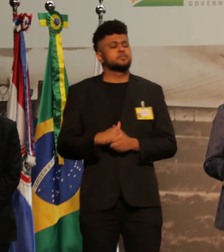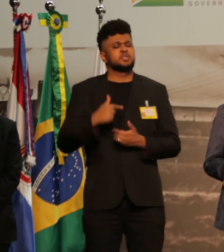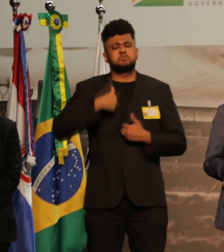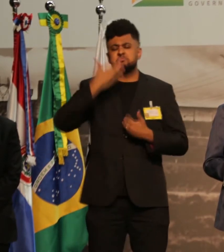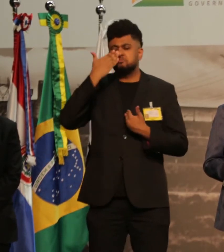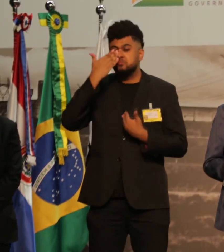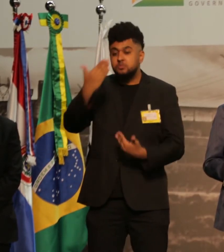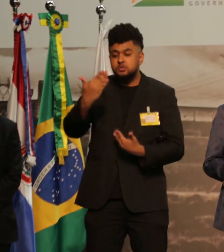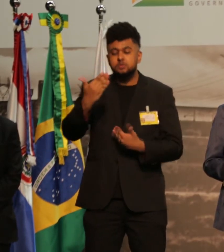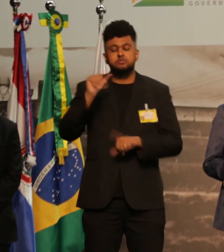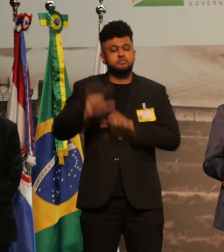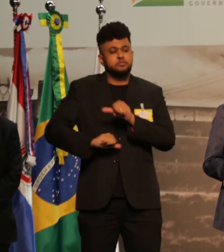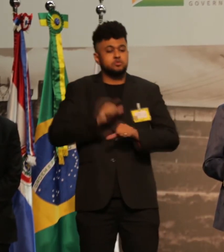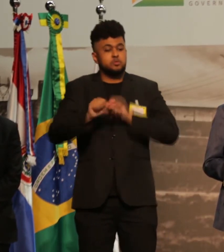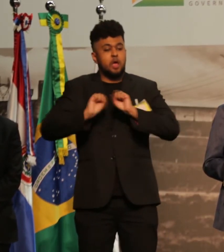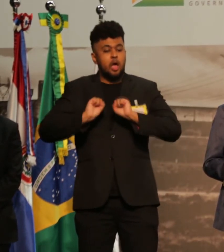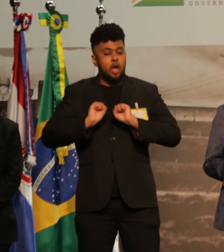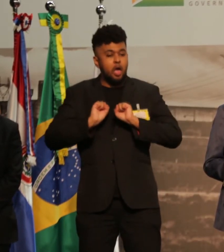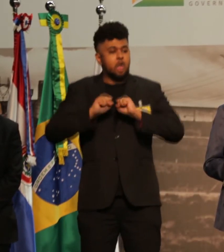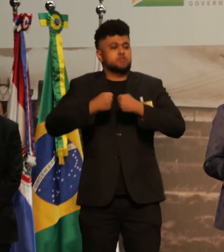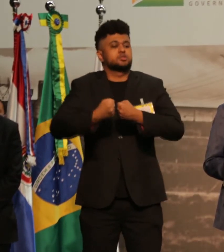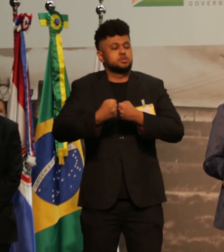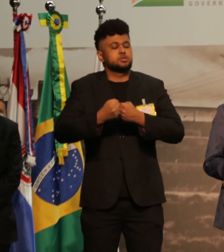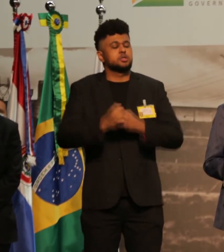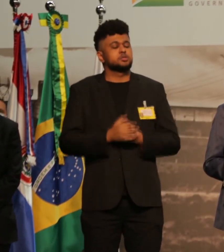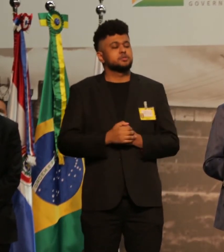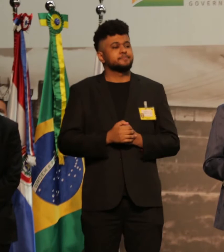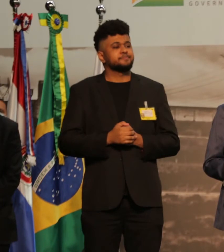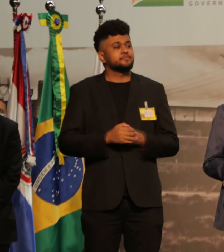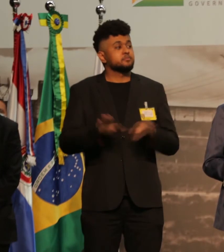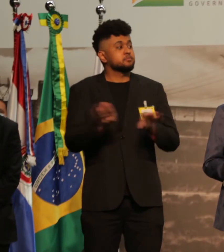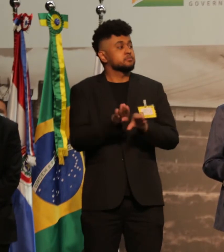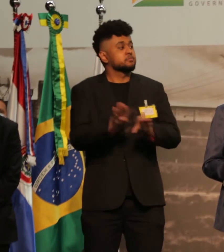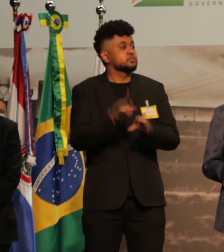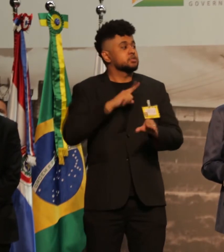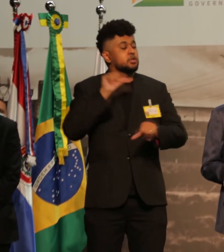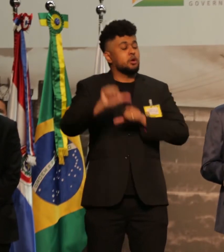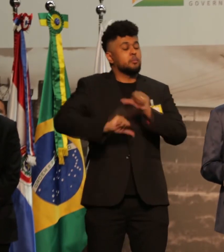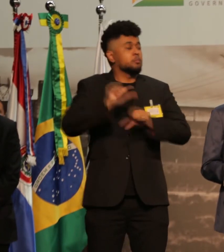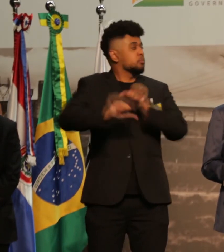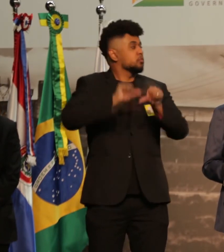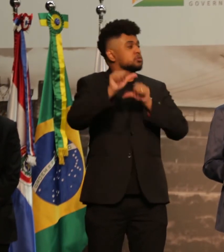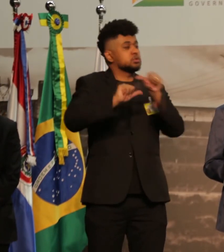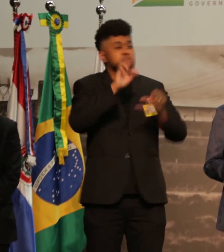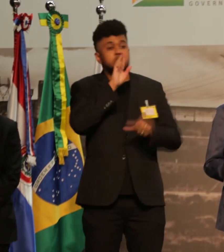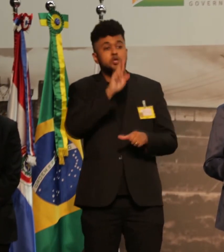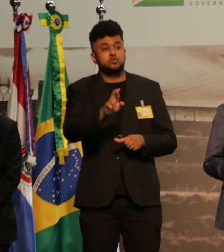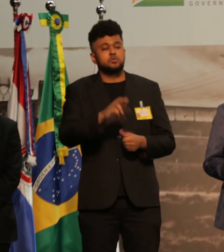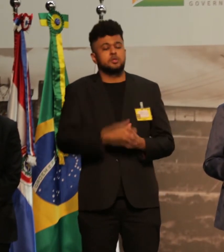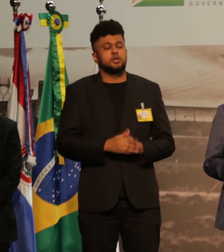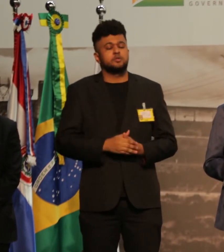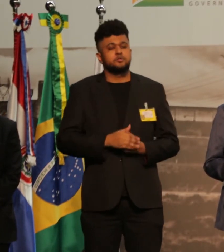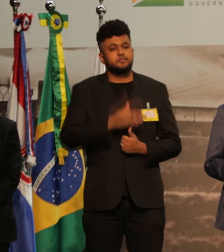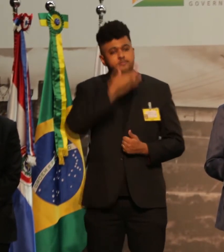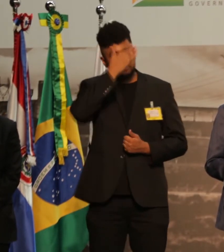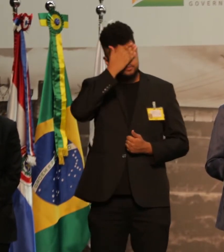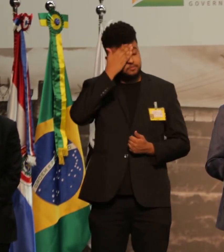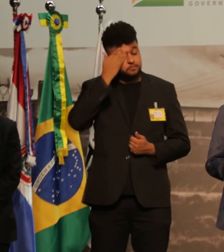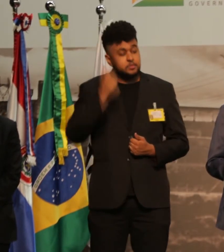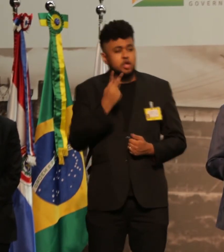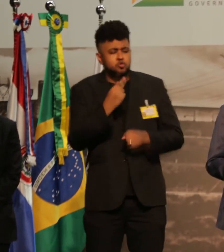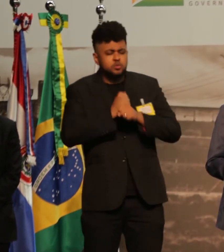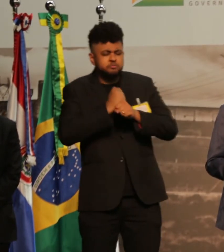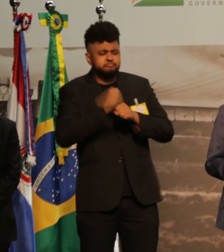por transformarem resistência em adesões, posteriormente em mudanças e resultados. Nesses